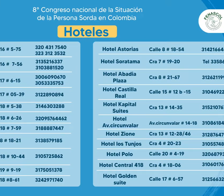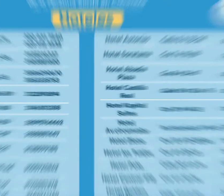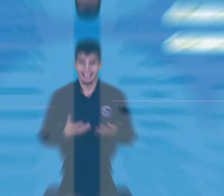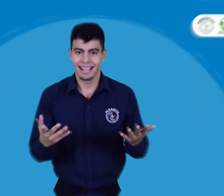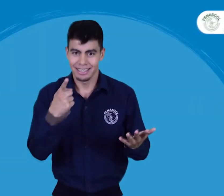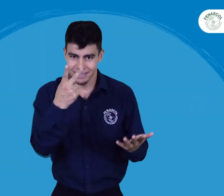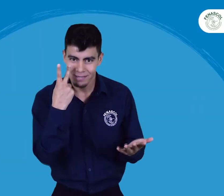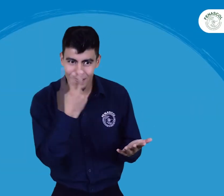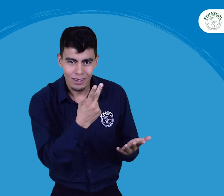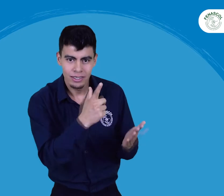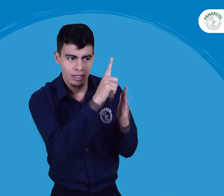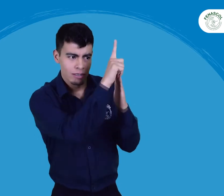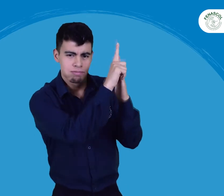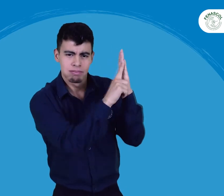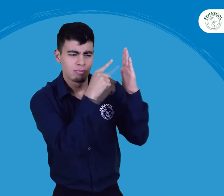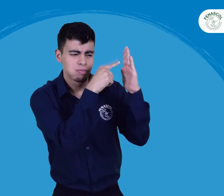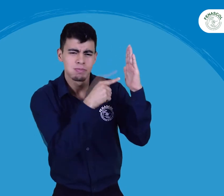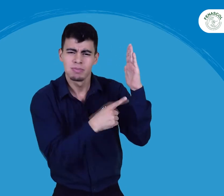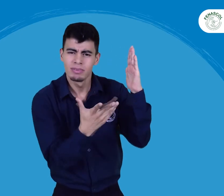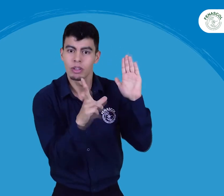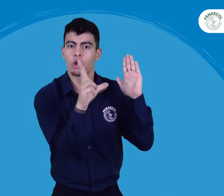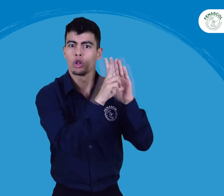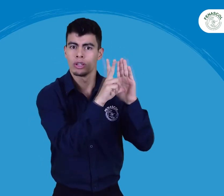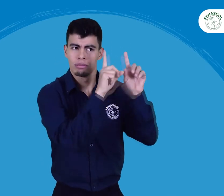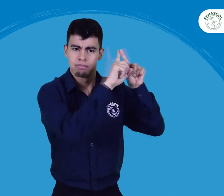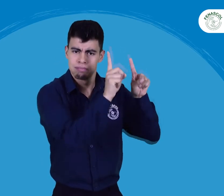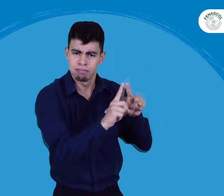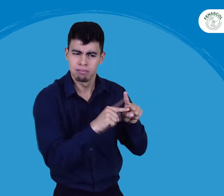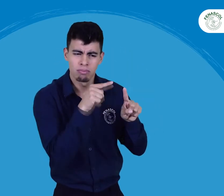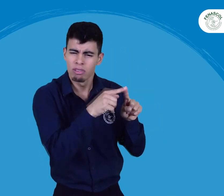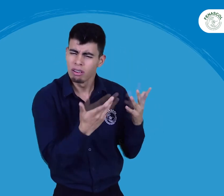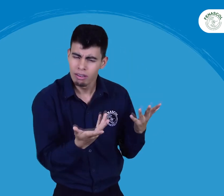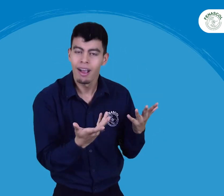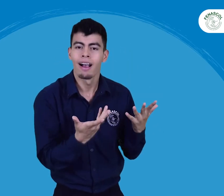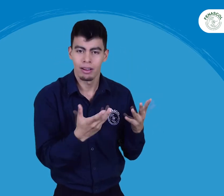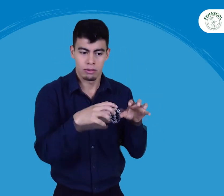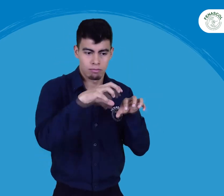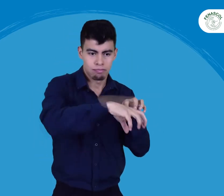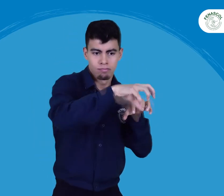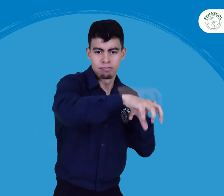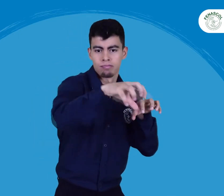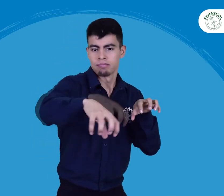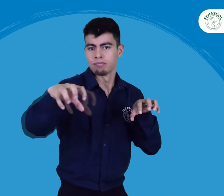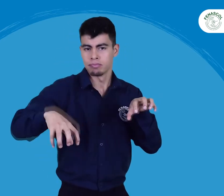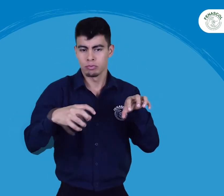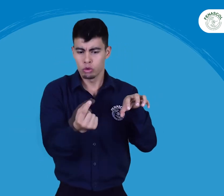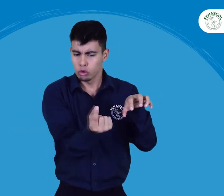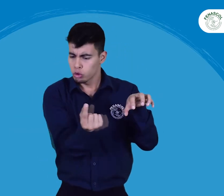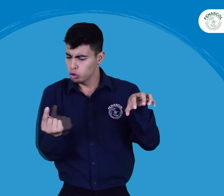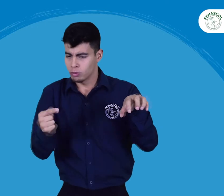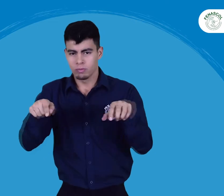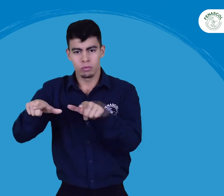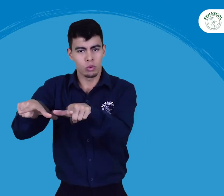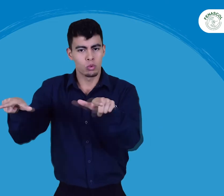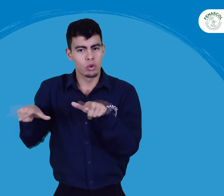como vieron esa fue la lista de los hoteles que están cerca al auditorio del centro cultural lucy tejada